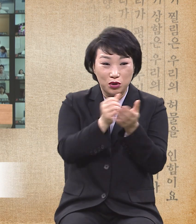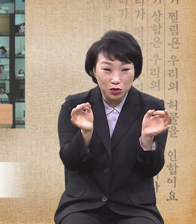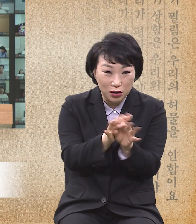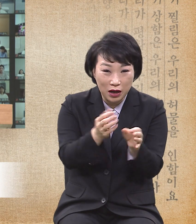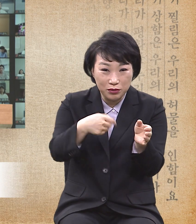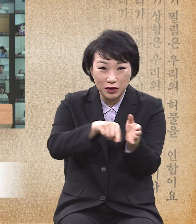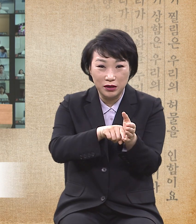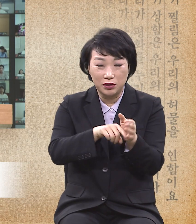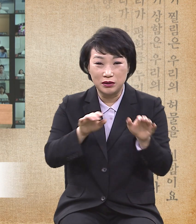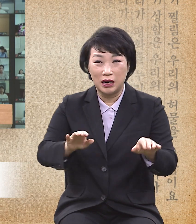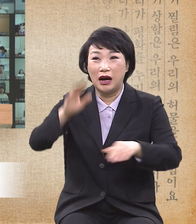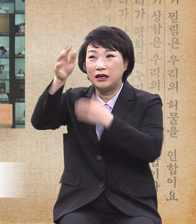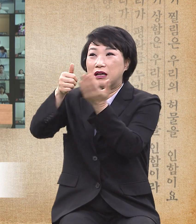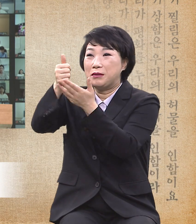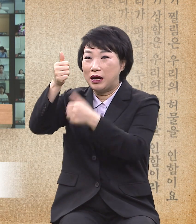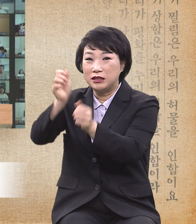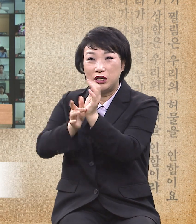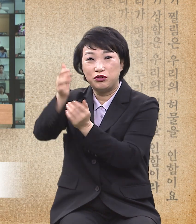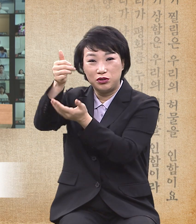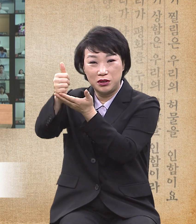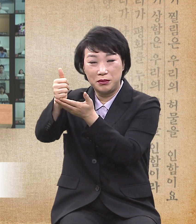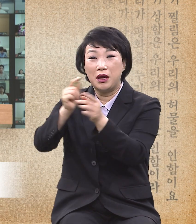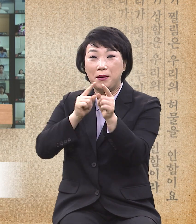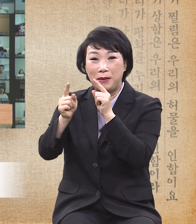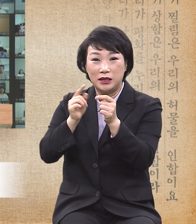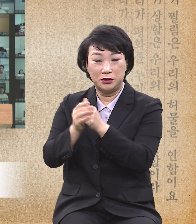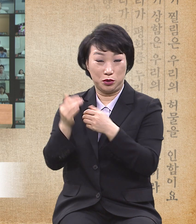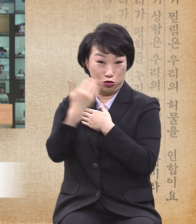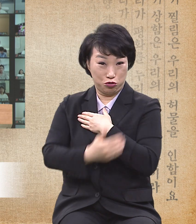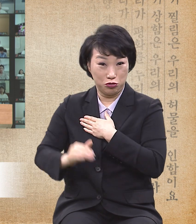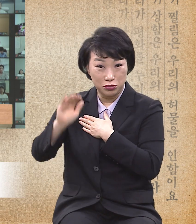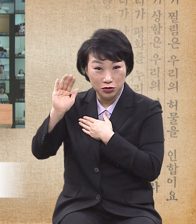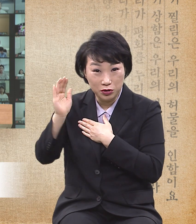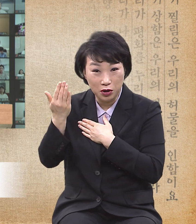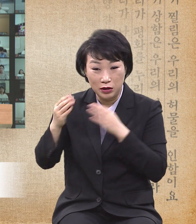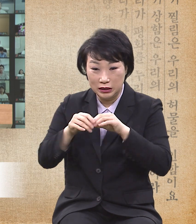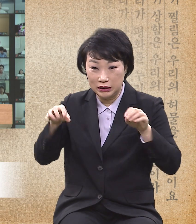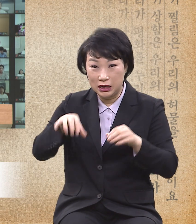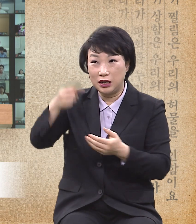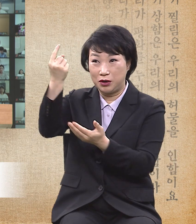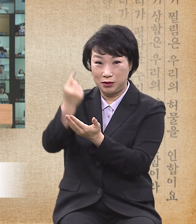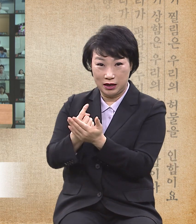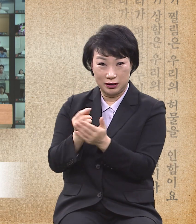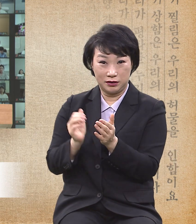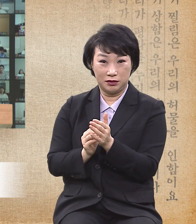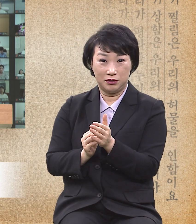위해서 하나님의 아들 예수께서 말씀이 육신이 되어 이 땅에 오셔서